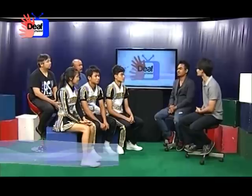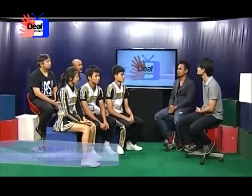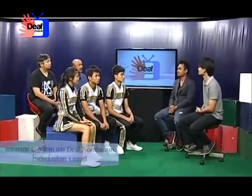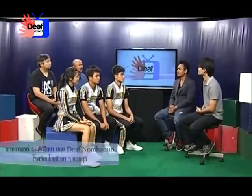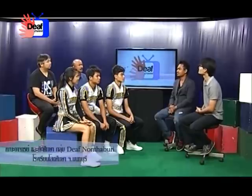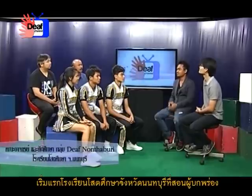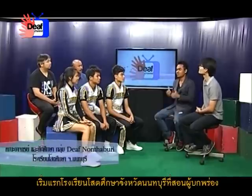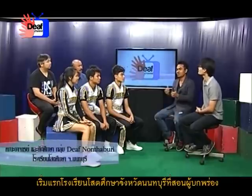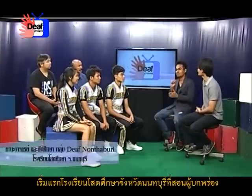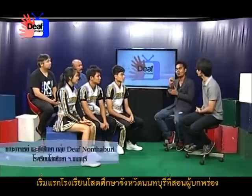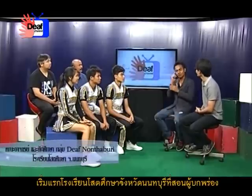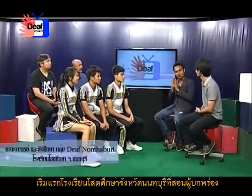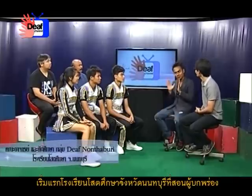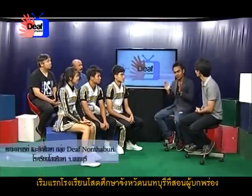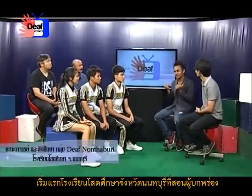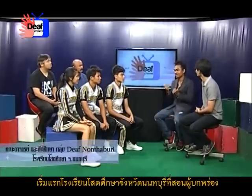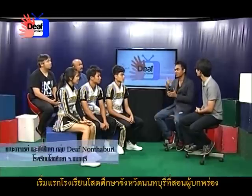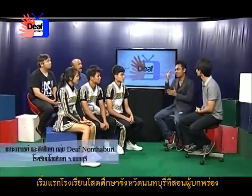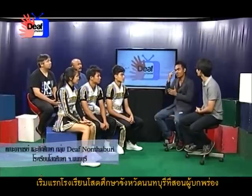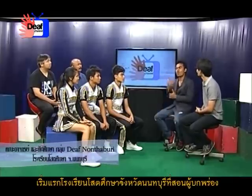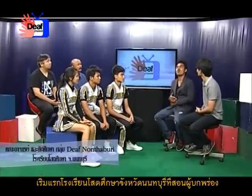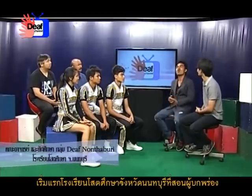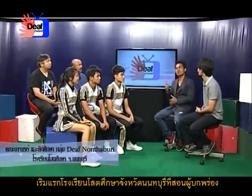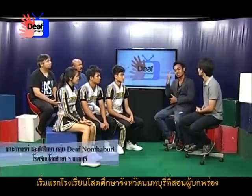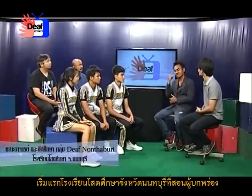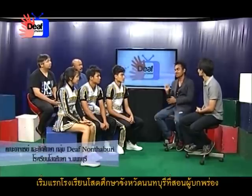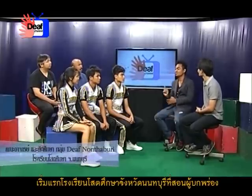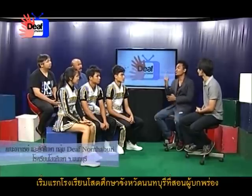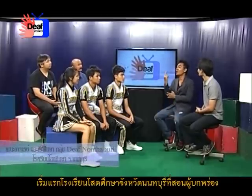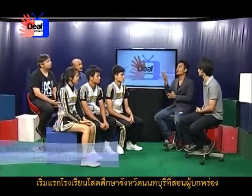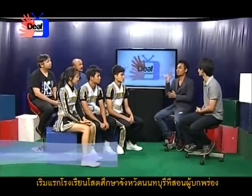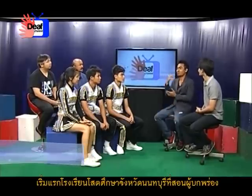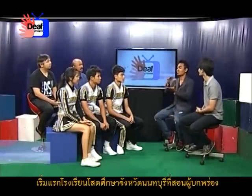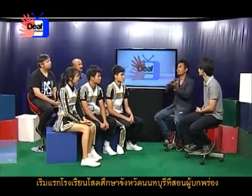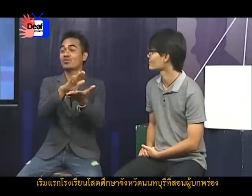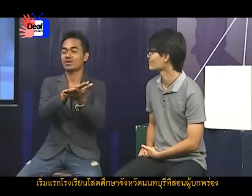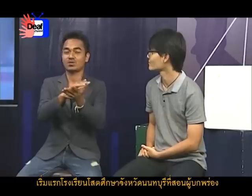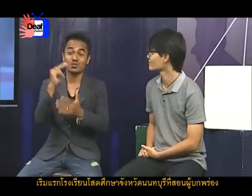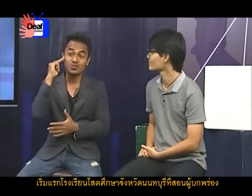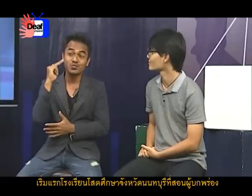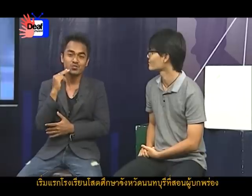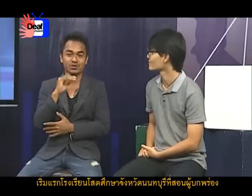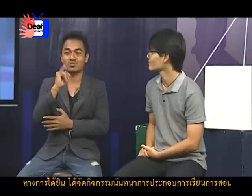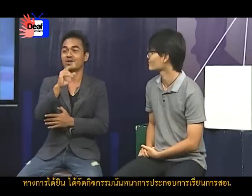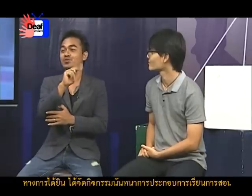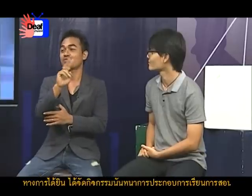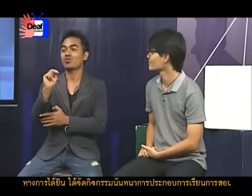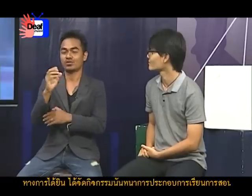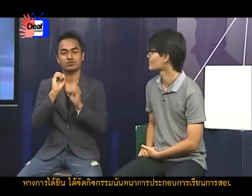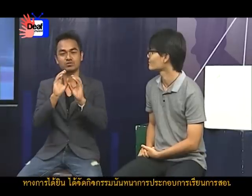ก็ต้องขอบคุณนะครับเริ่มแรกนะครับจากที่โรงเรียนโสดศึกษาจังหวัดนนทบุรีเนี่ยที่สอนนักเรียนที่มีความบก